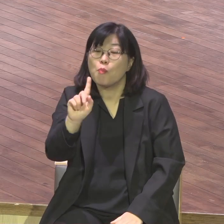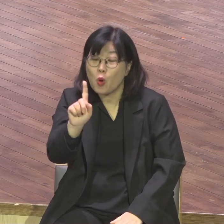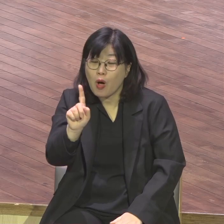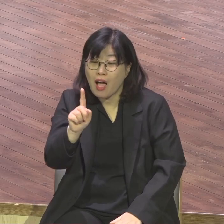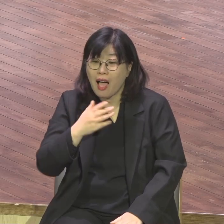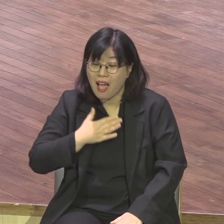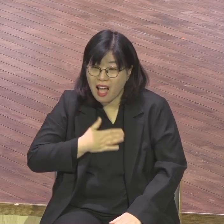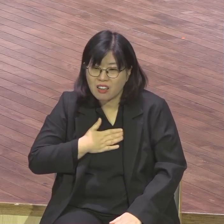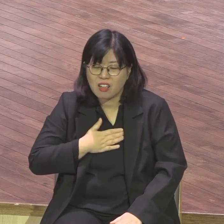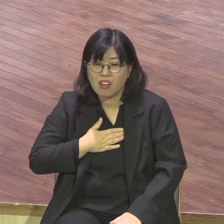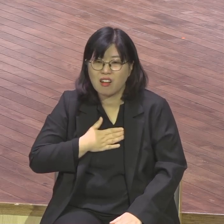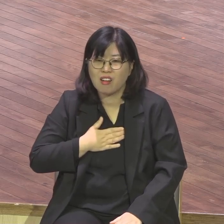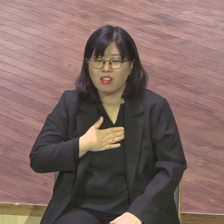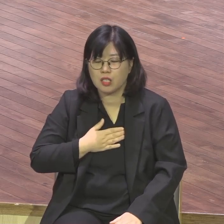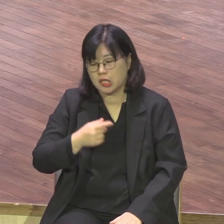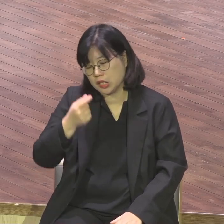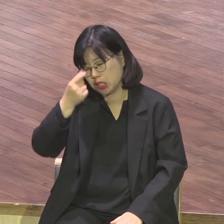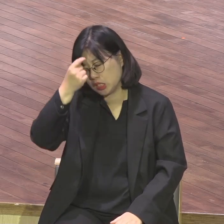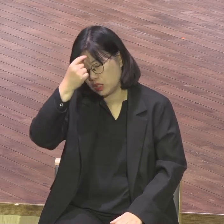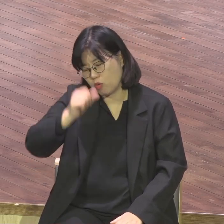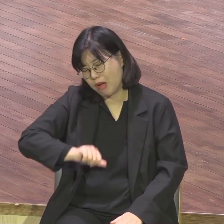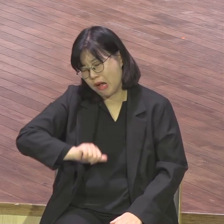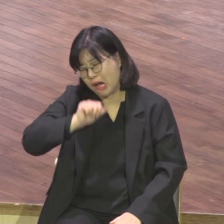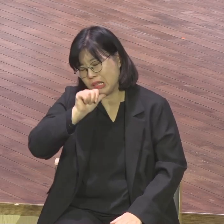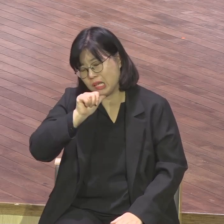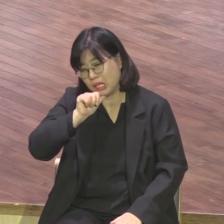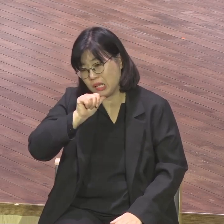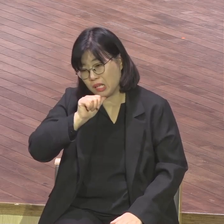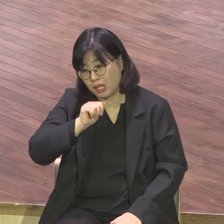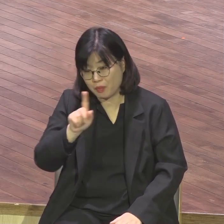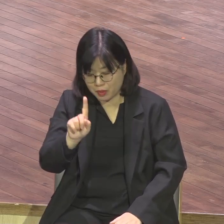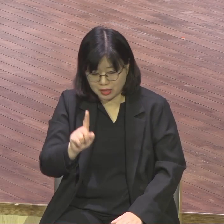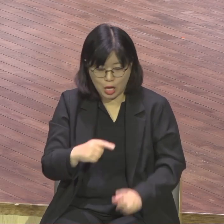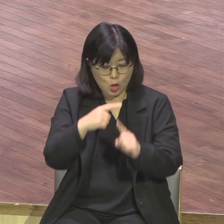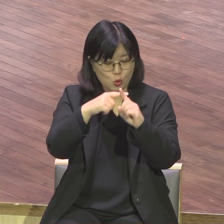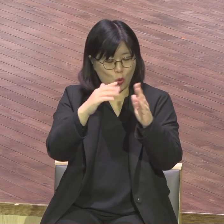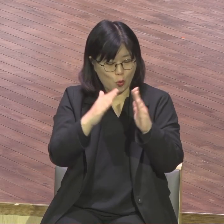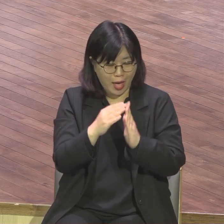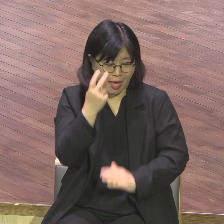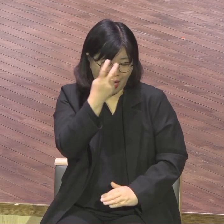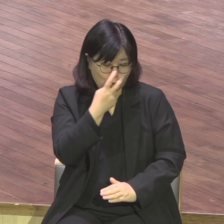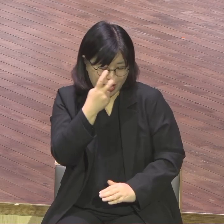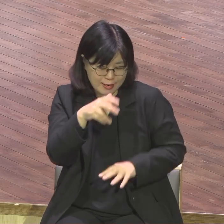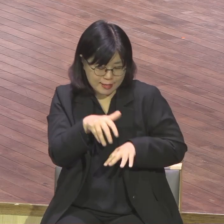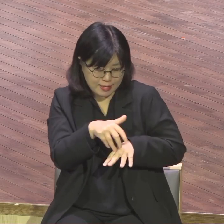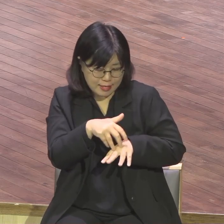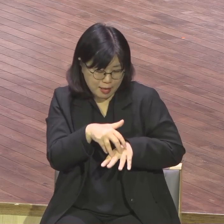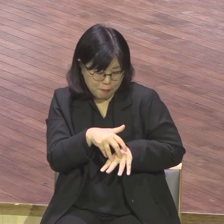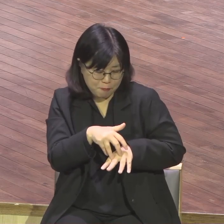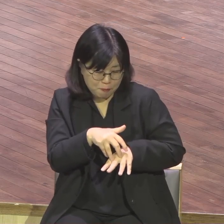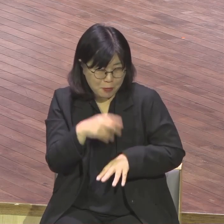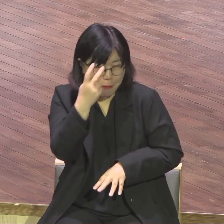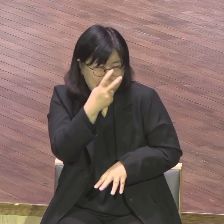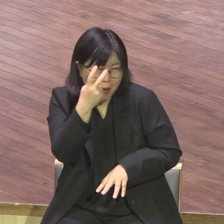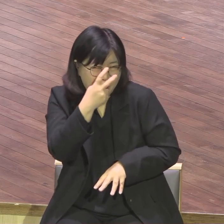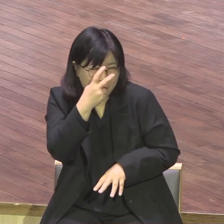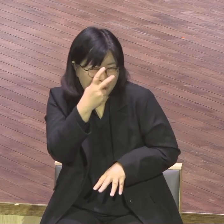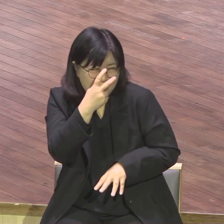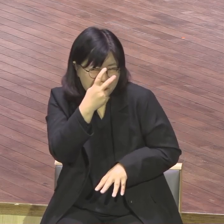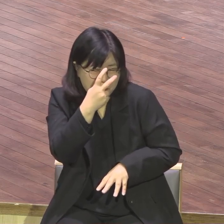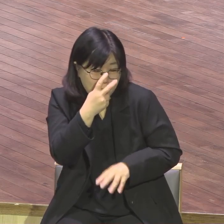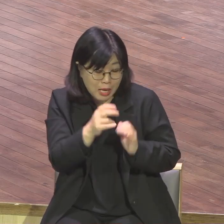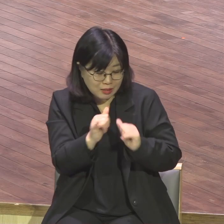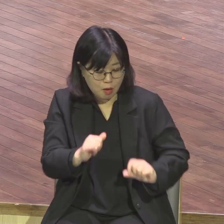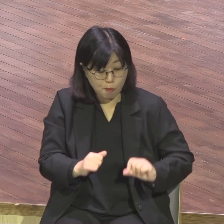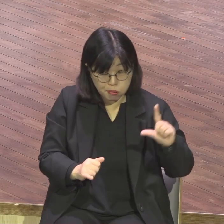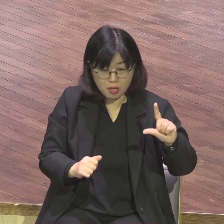교회를 조직하고 관리하는 사람은 많지만 영적으로 고뇌하는 사람은 거의 없다. 헌금을 내는 사람은